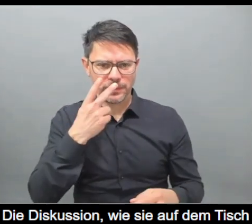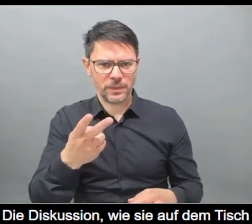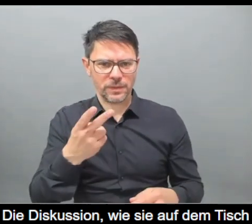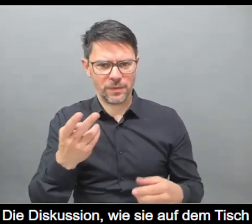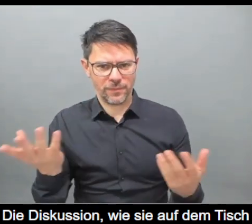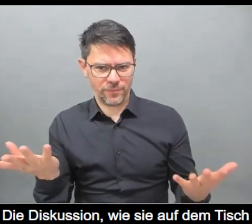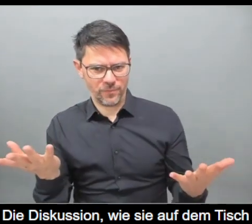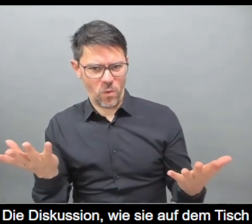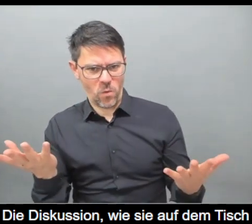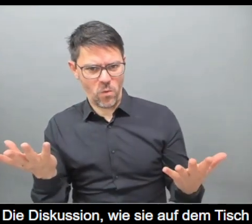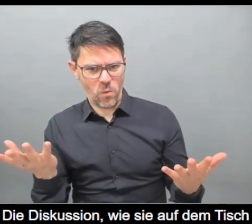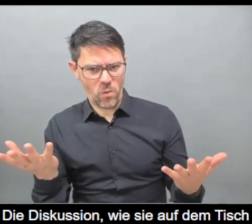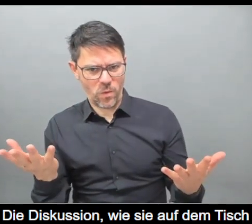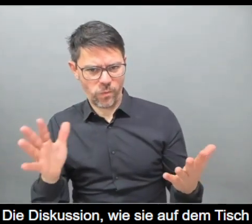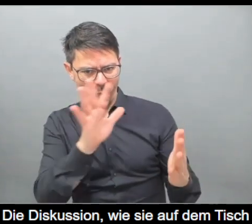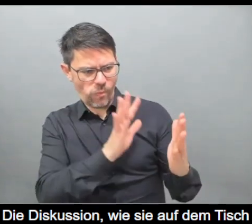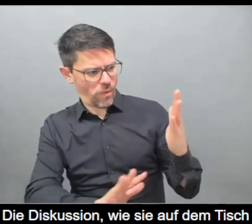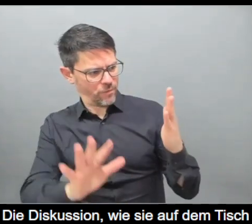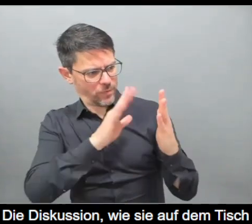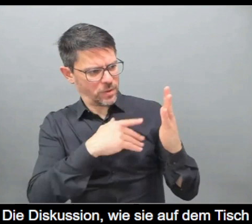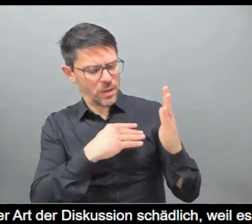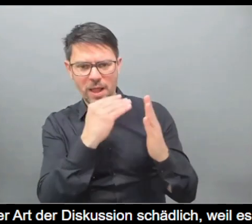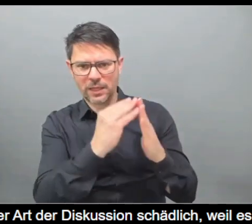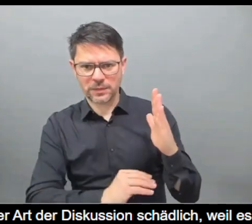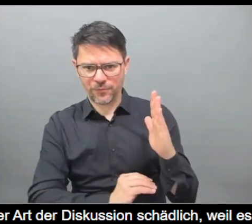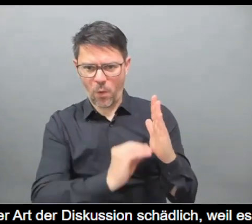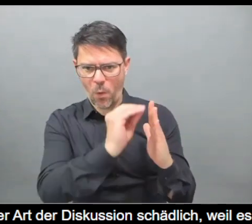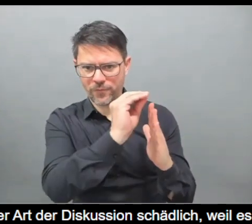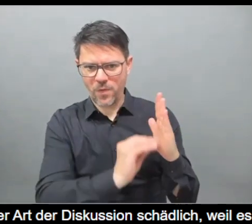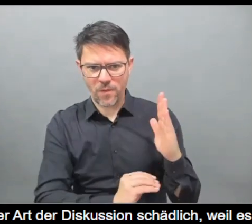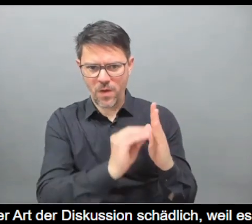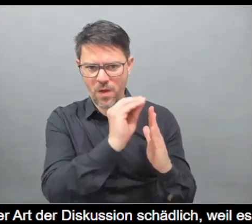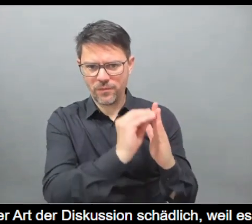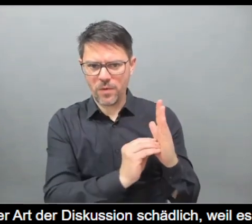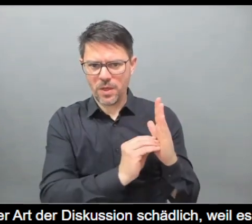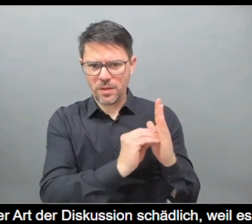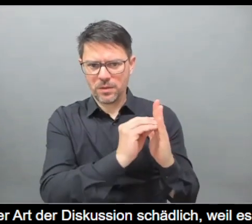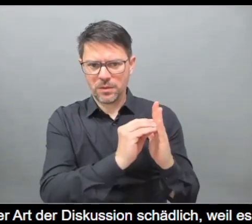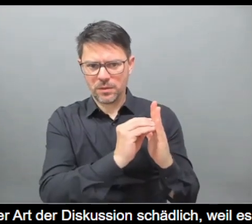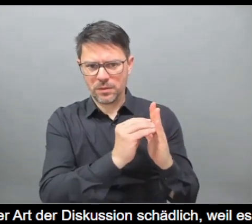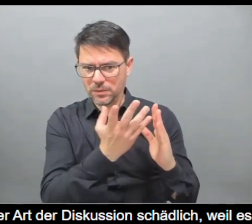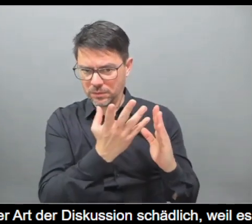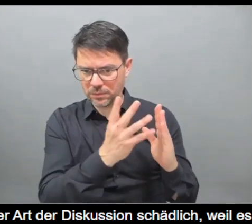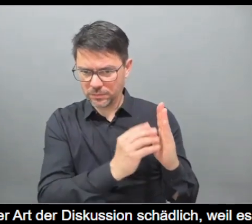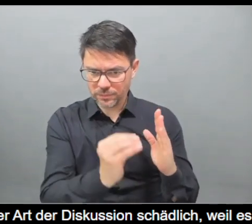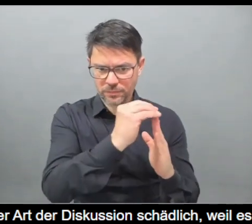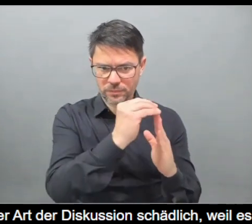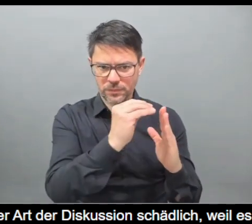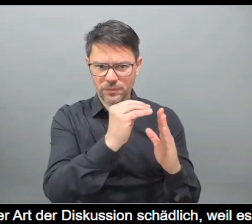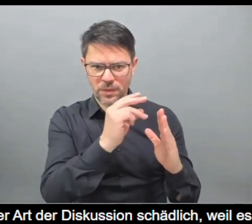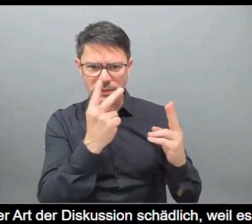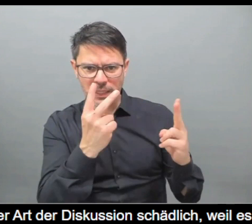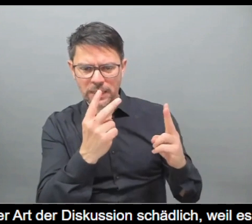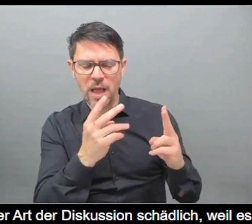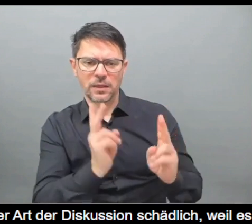Geld gespart wird. Das Gegenteil wird übrigens der Fall sein, wenn man immer so leichtfertig argumentiert, dass was kleinere